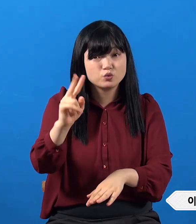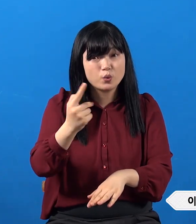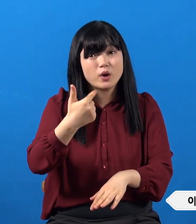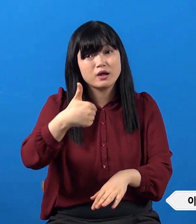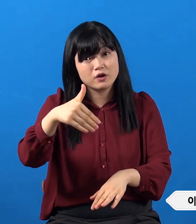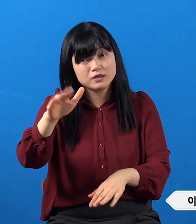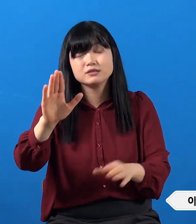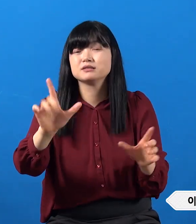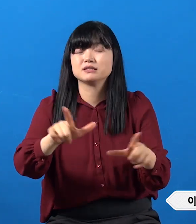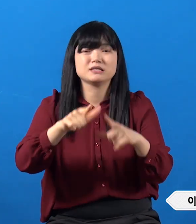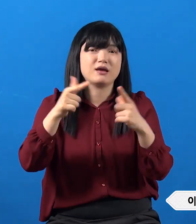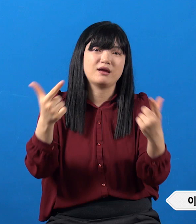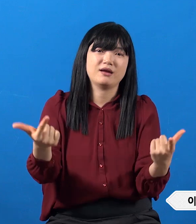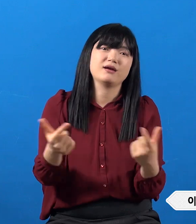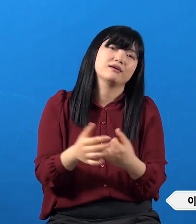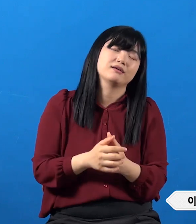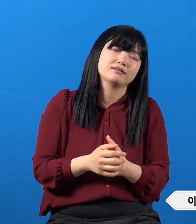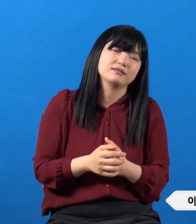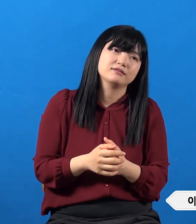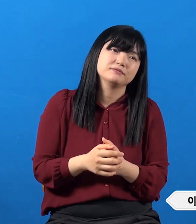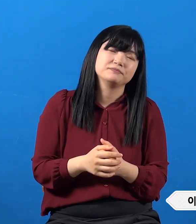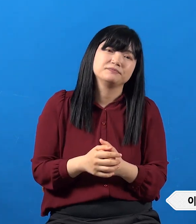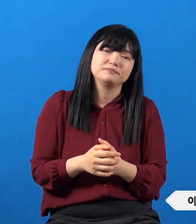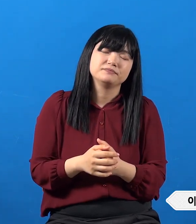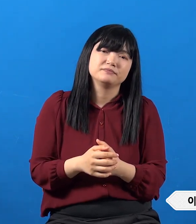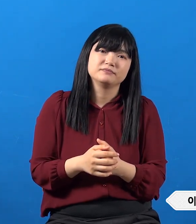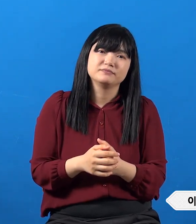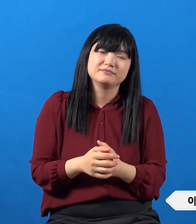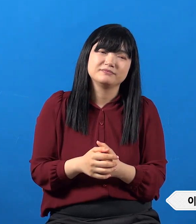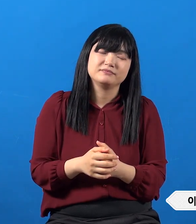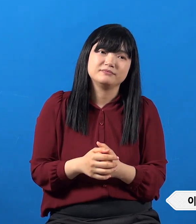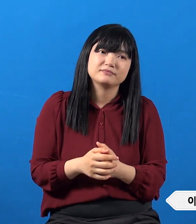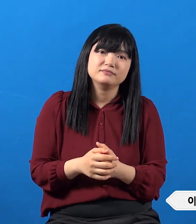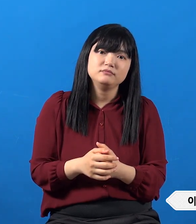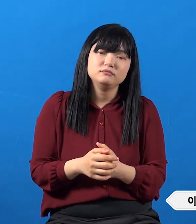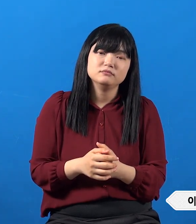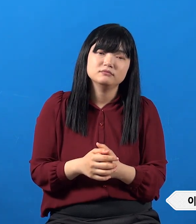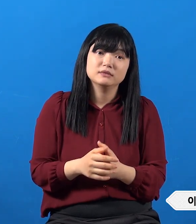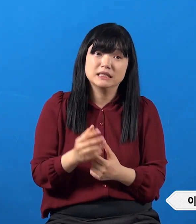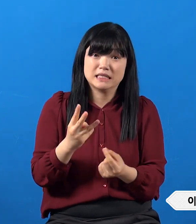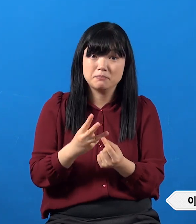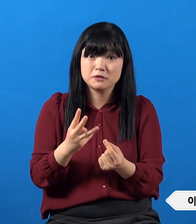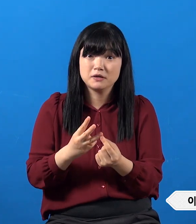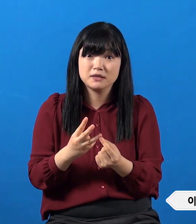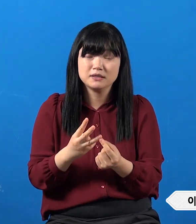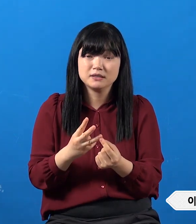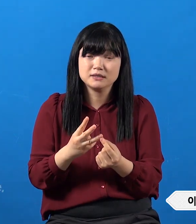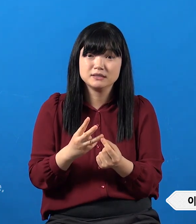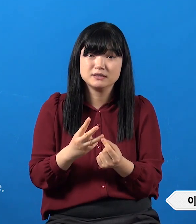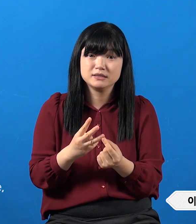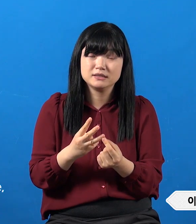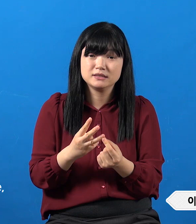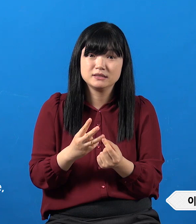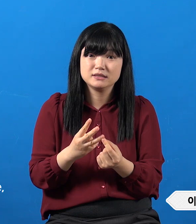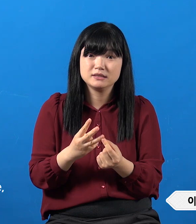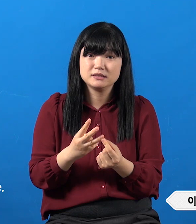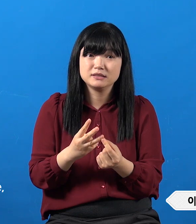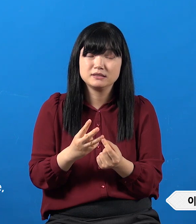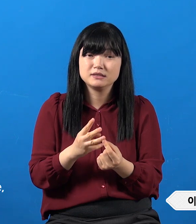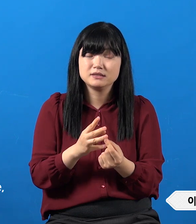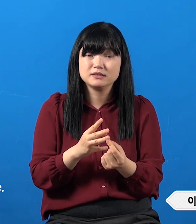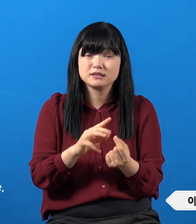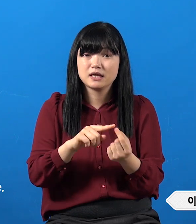No turning back, 뒤돌아서지 않겠네. 3절에 보면 마지막 가사가 The